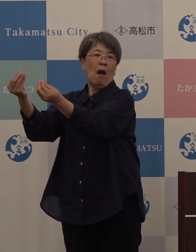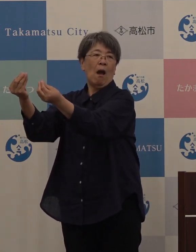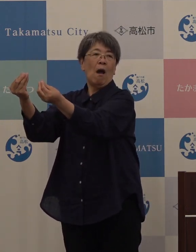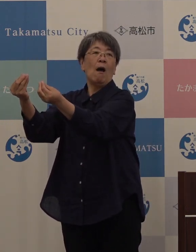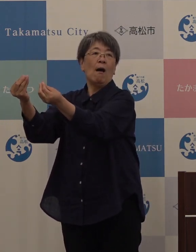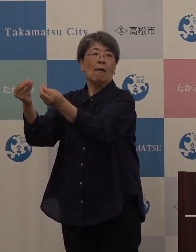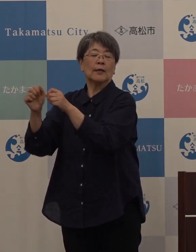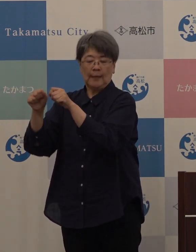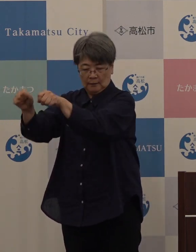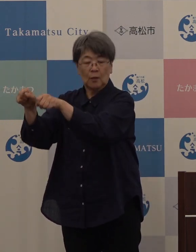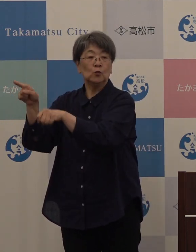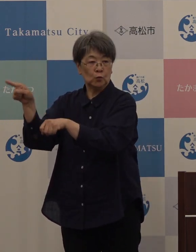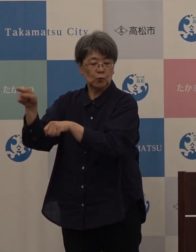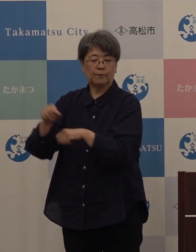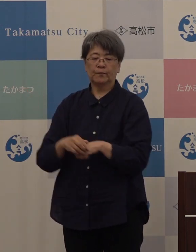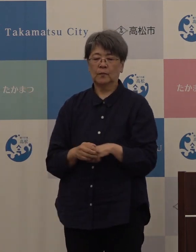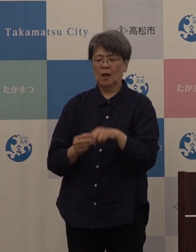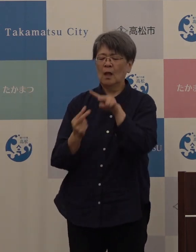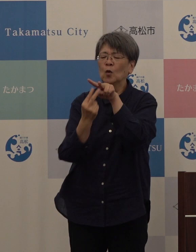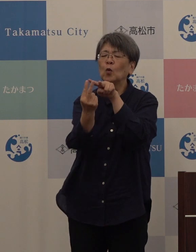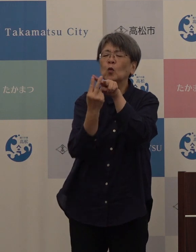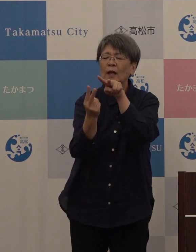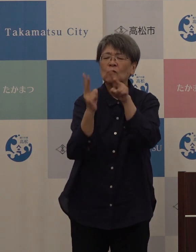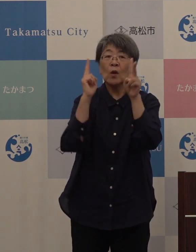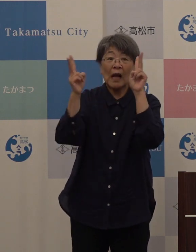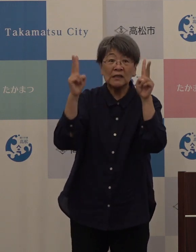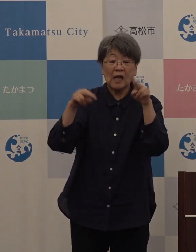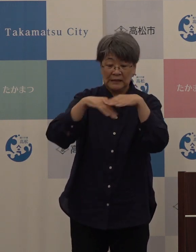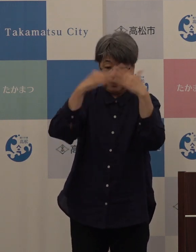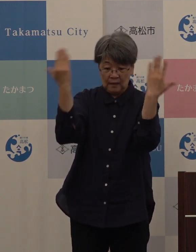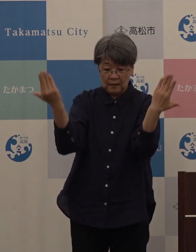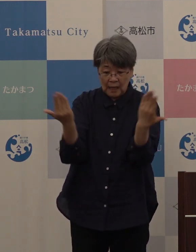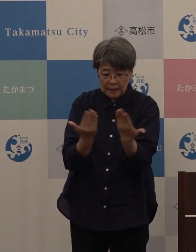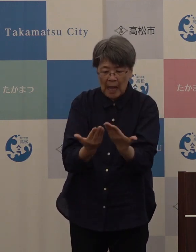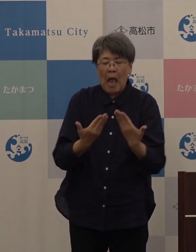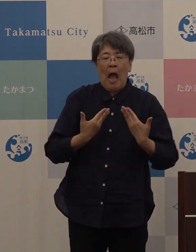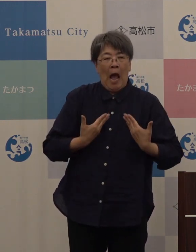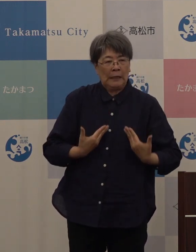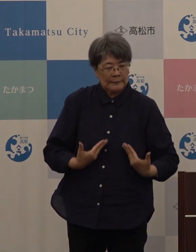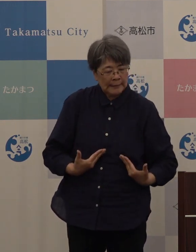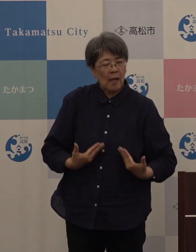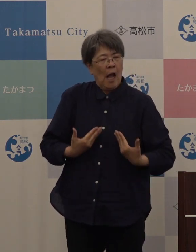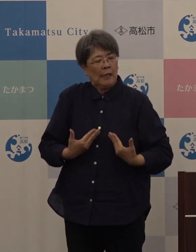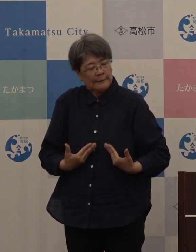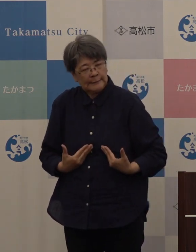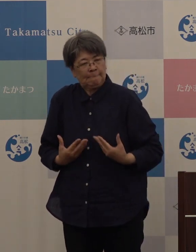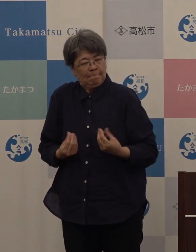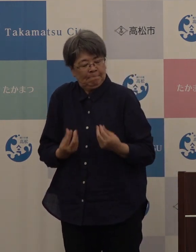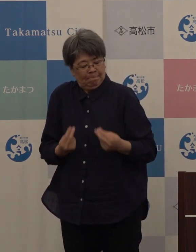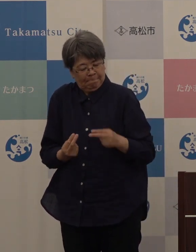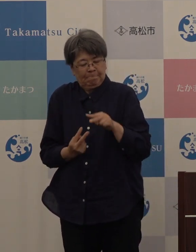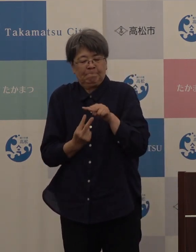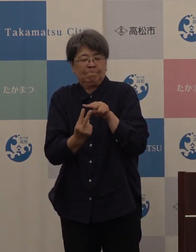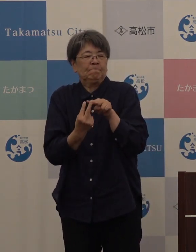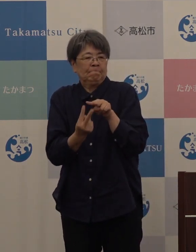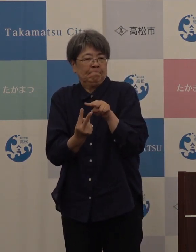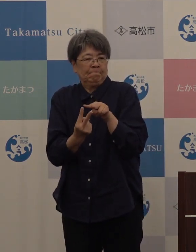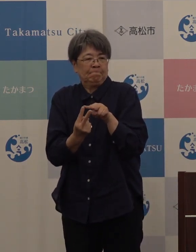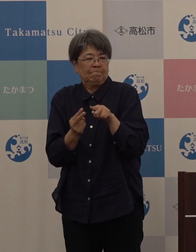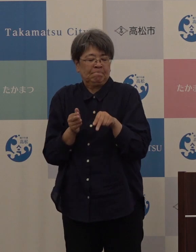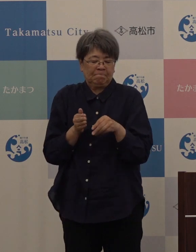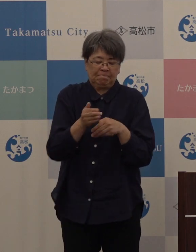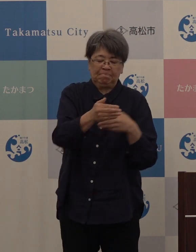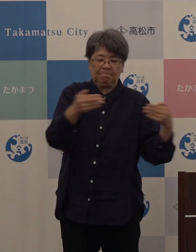ますので、先ほども言いましたけれども、琴殿全体として安全安心市民の確保について全力